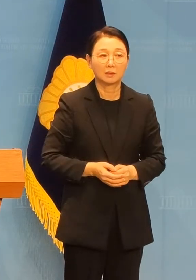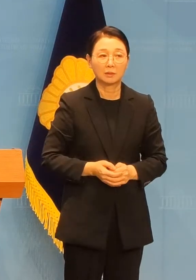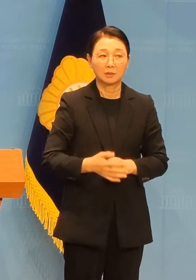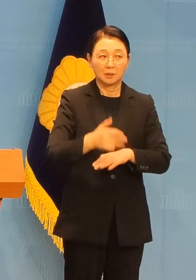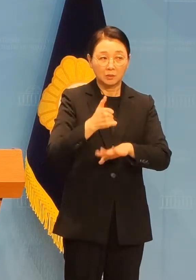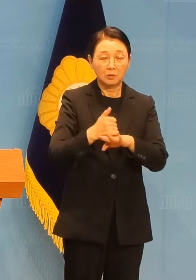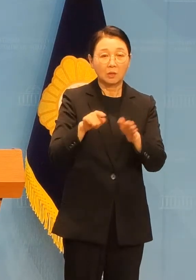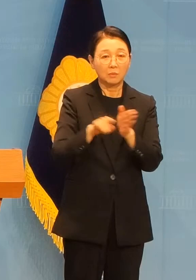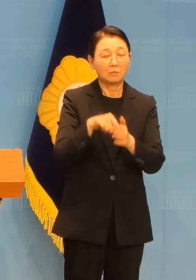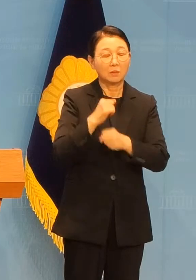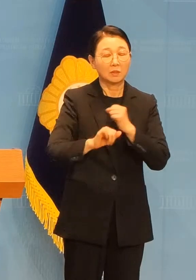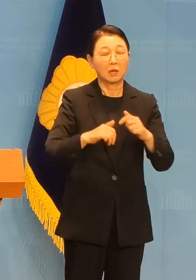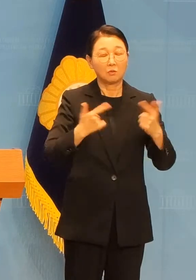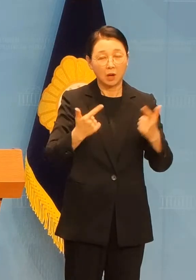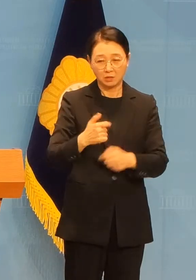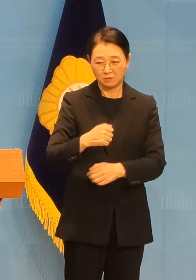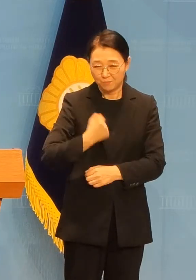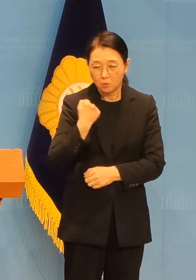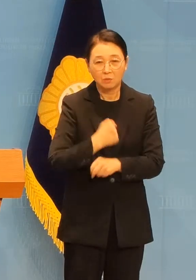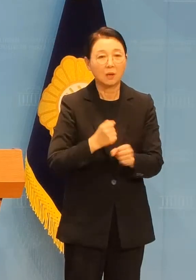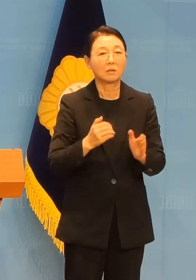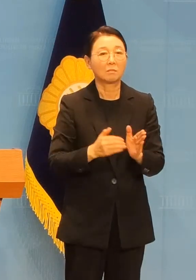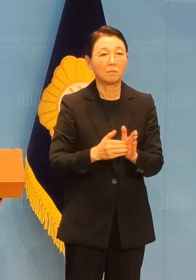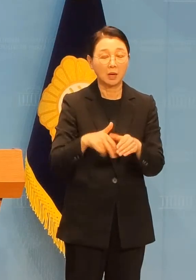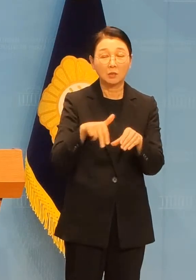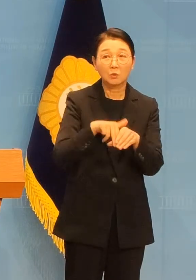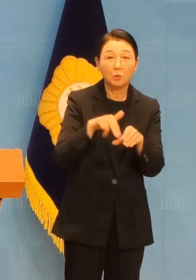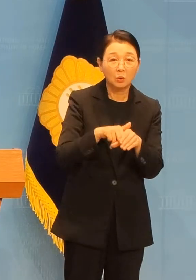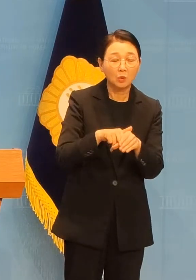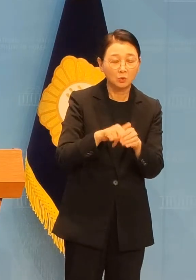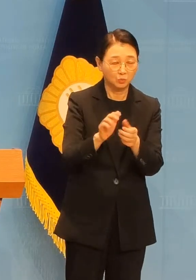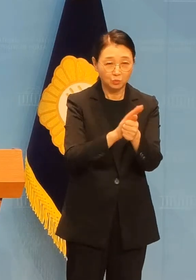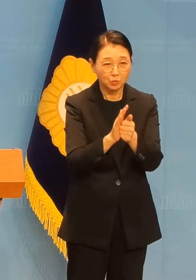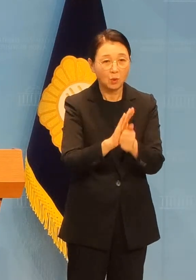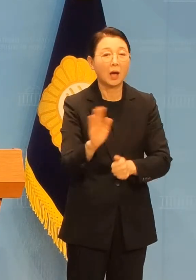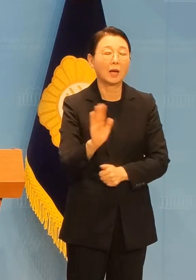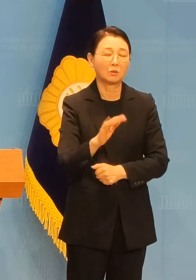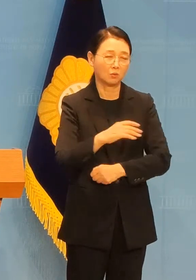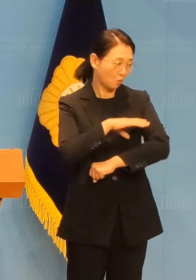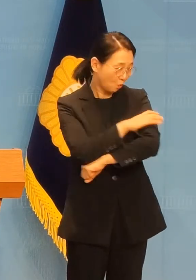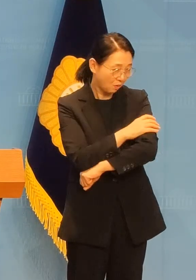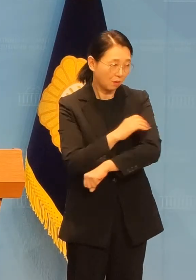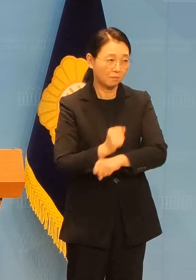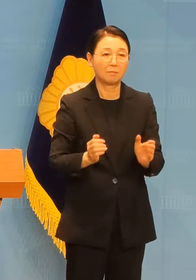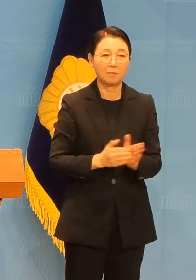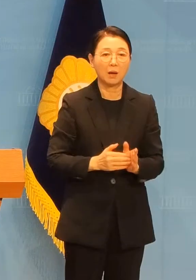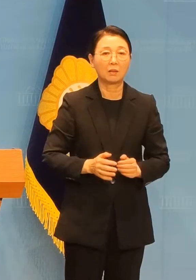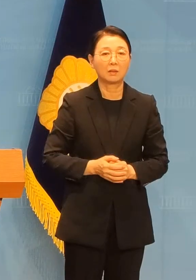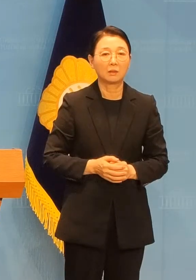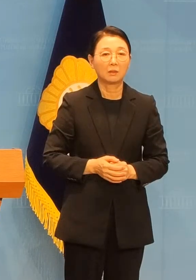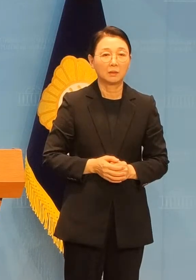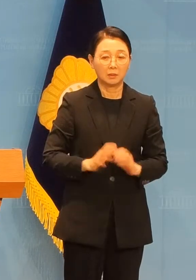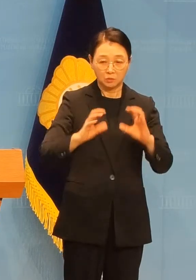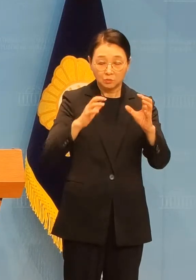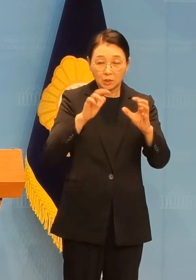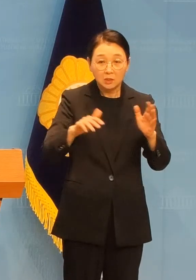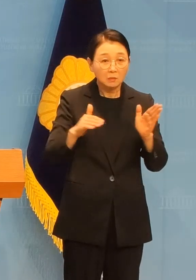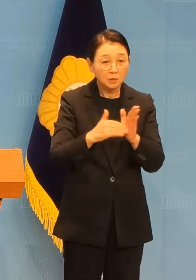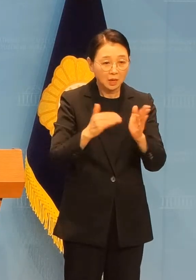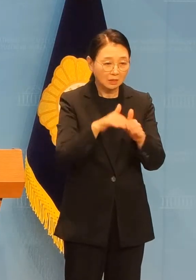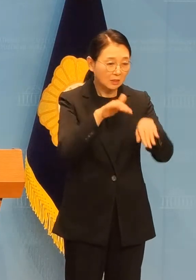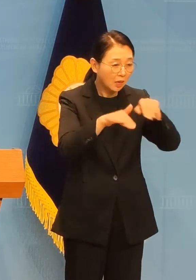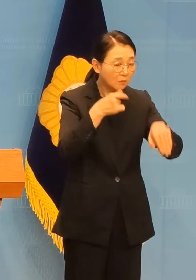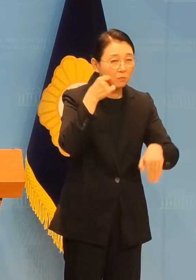신앙은 자유가 아니라 복종이 되었고 종교는 위로가 아니라 권력이 되었습니다. 그런데도 국가는 지금까지 제대로